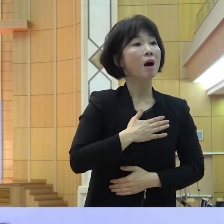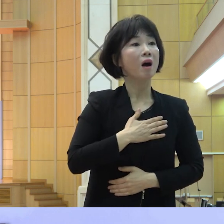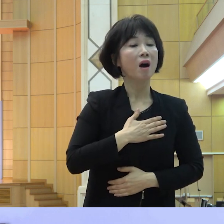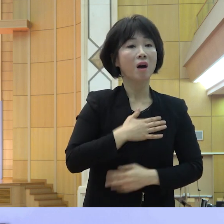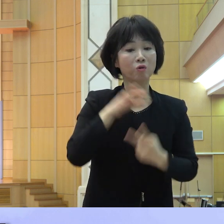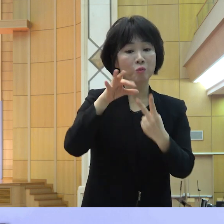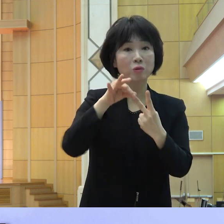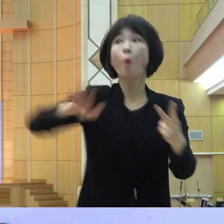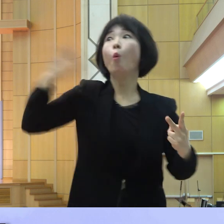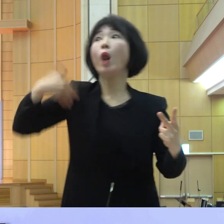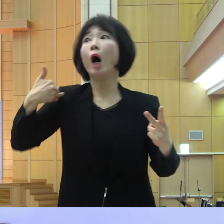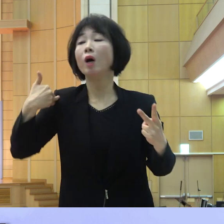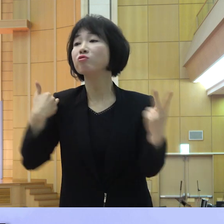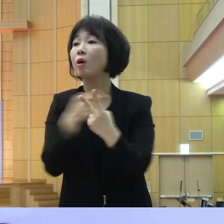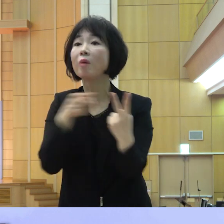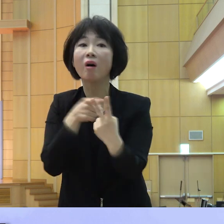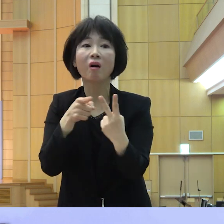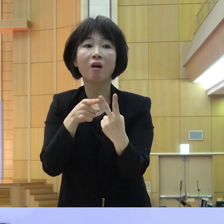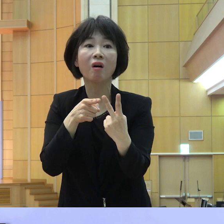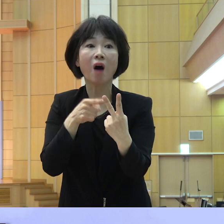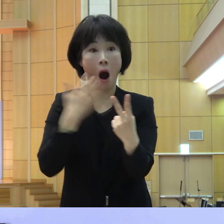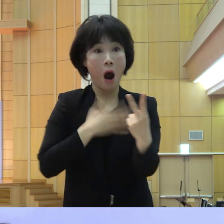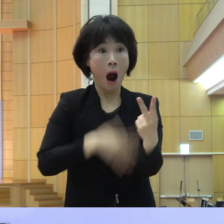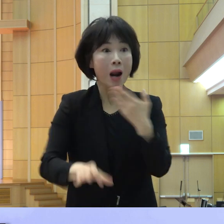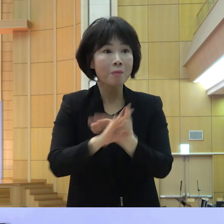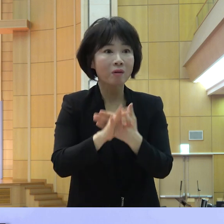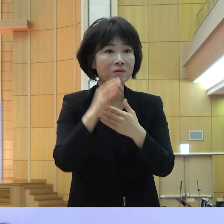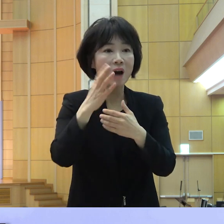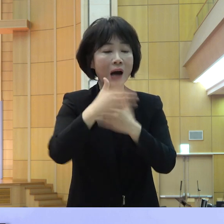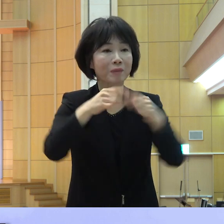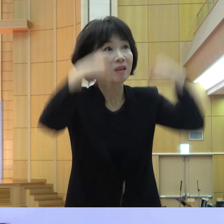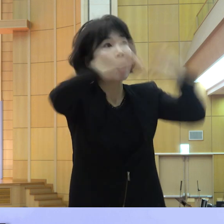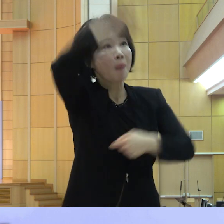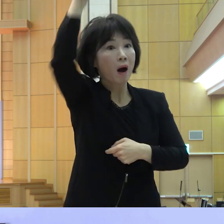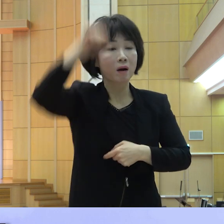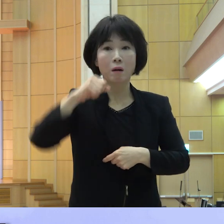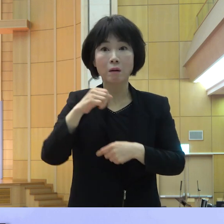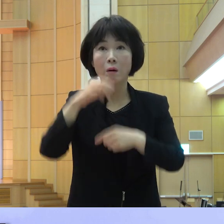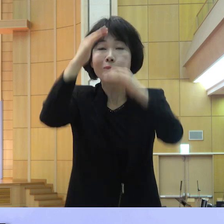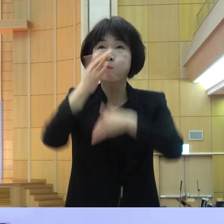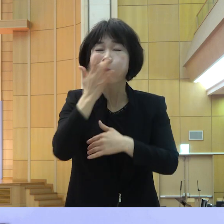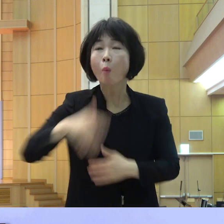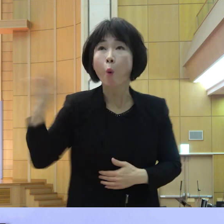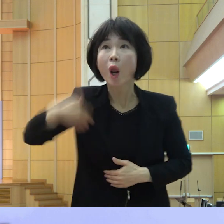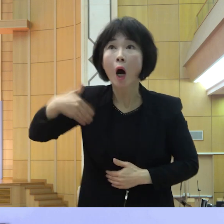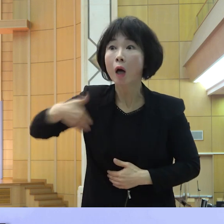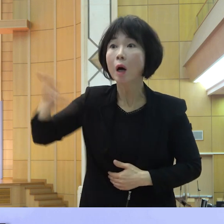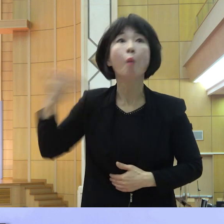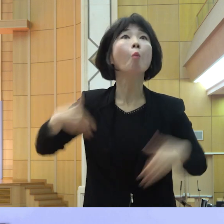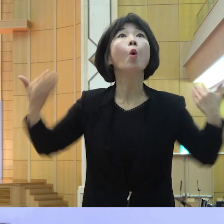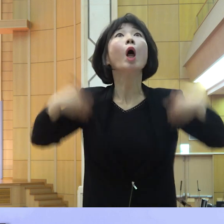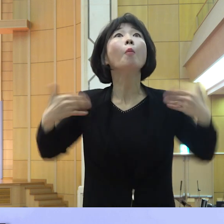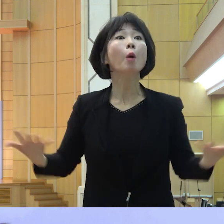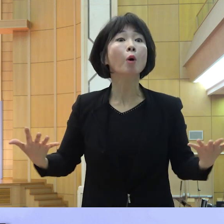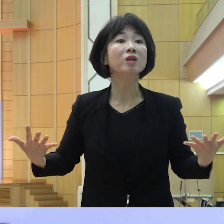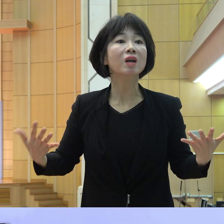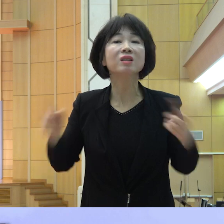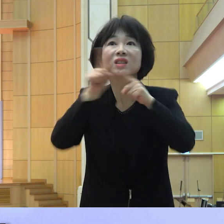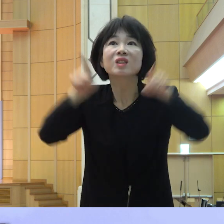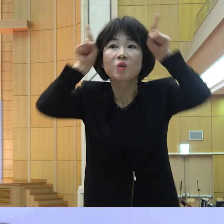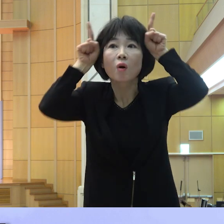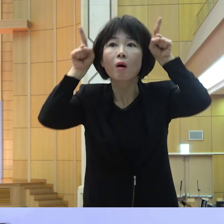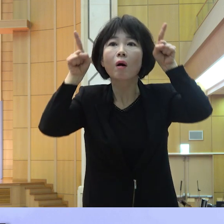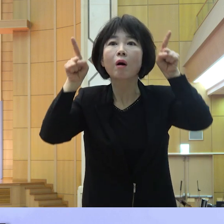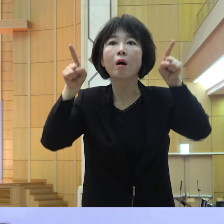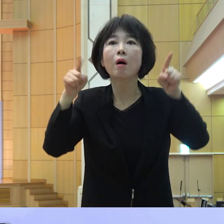지옥입니다. 생명과 사망입니다. 복이냐 망하느냐의 결론을